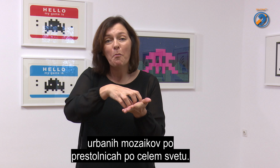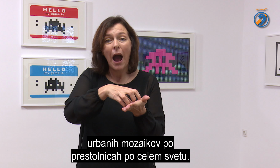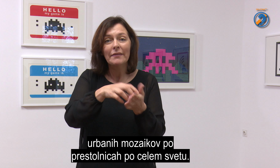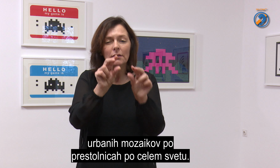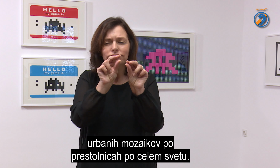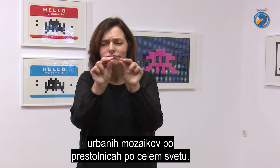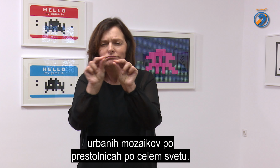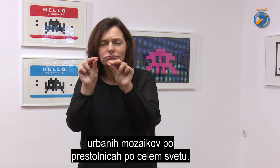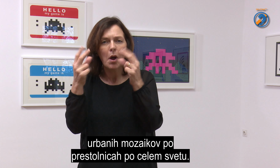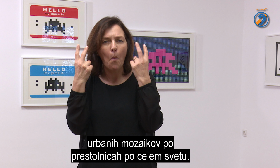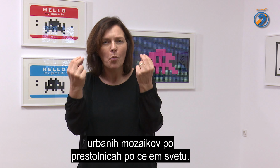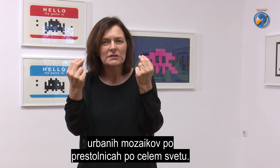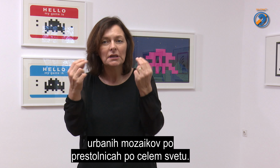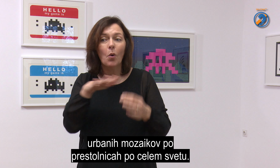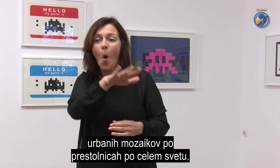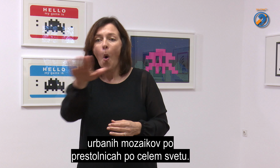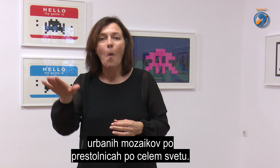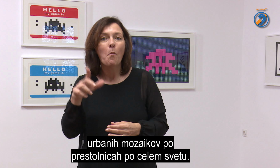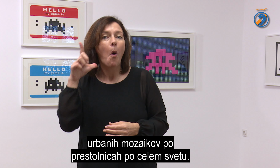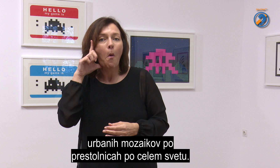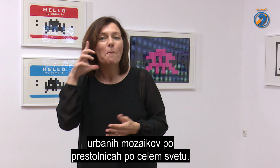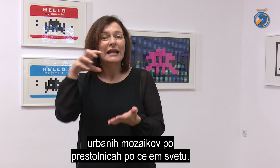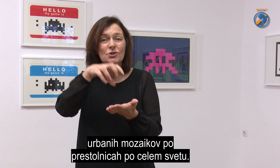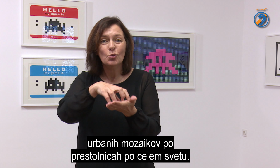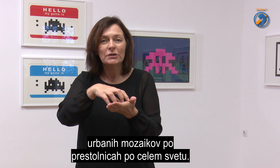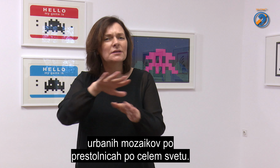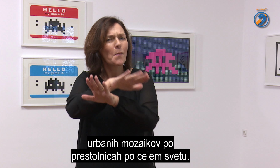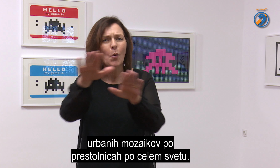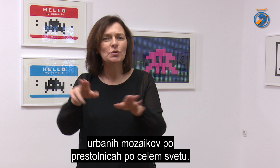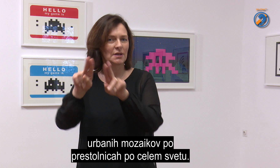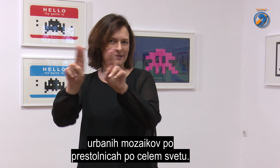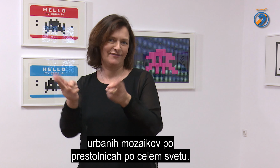po prestolnicah po celem svetu.